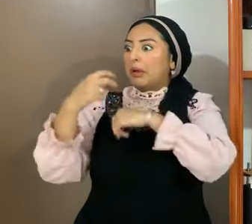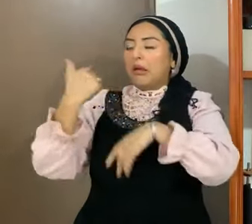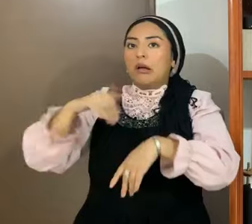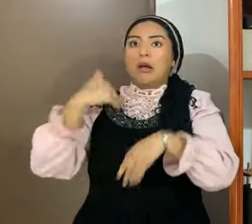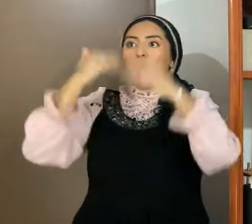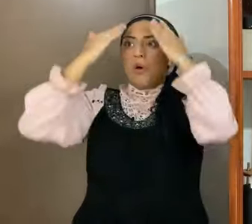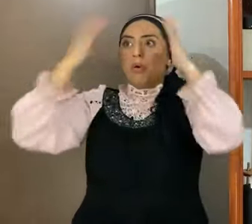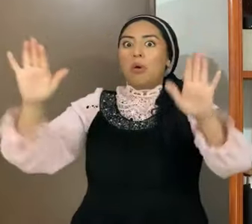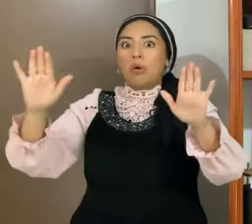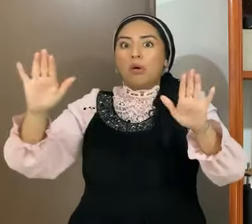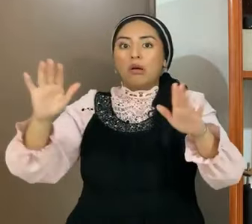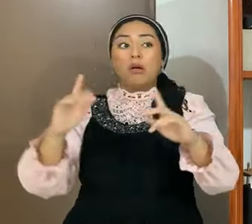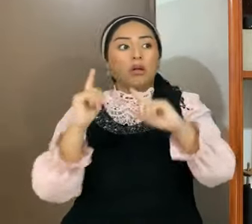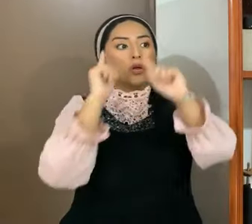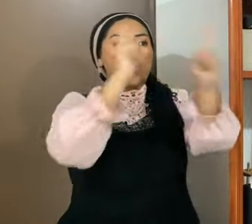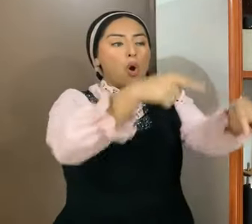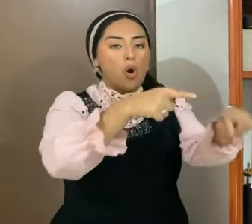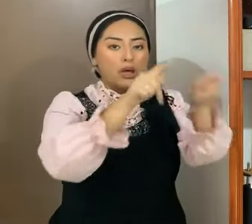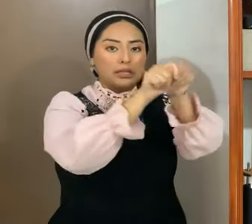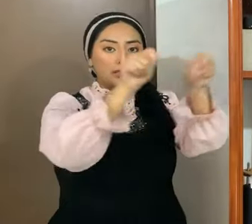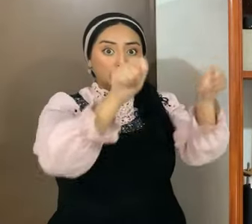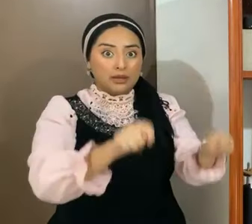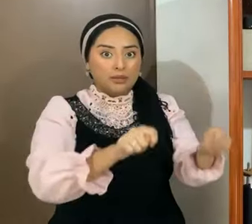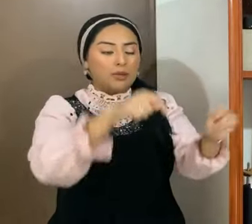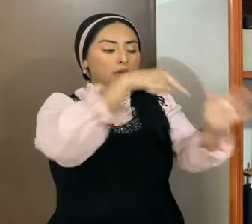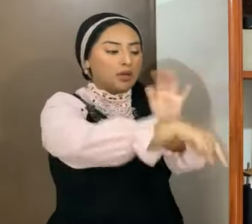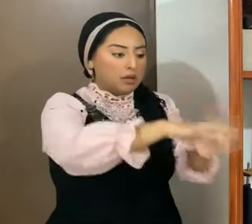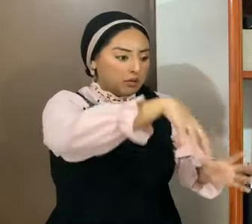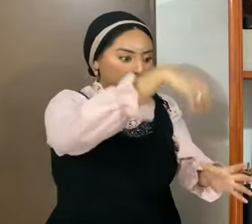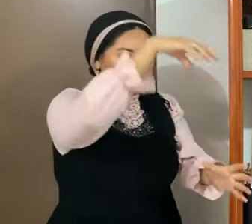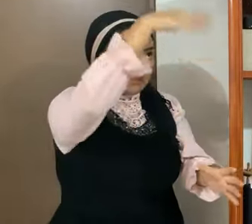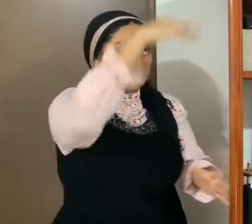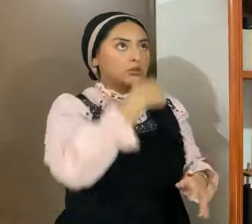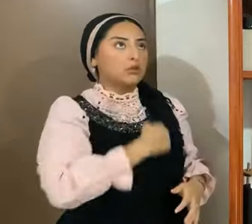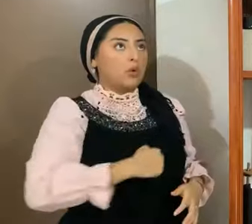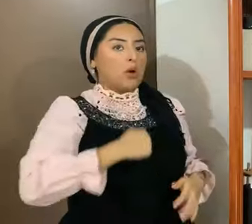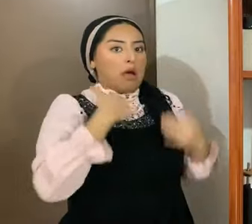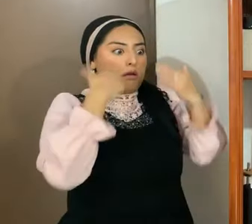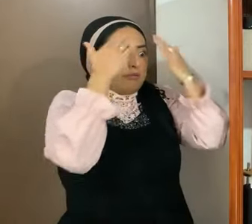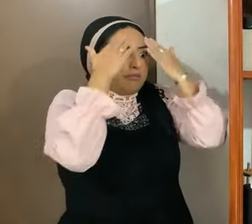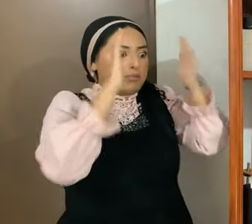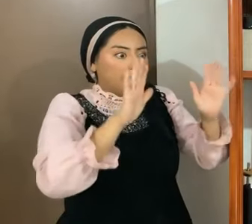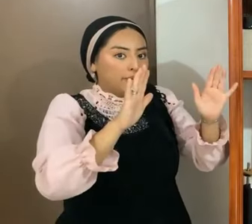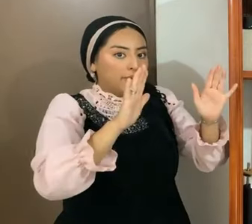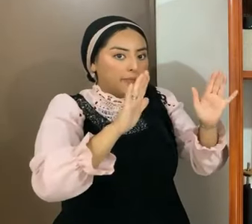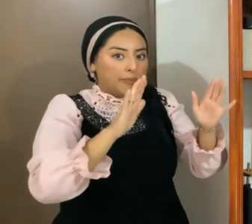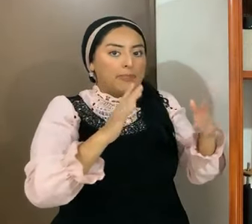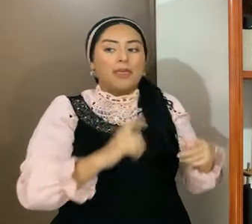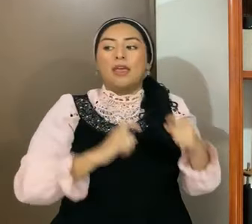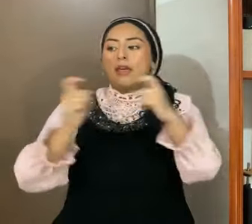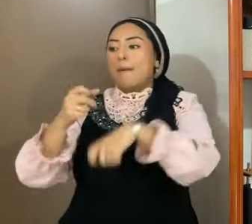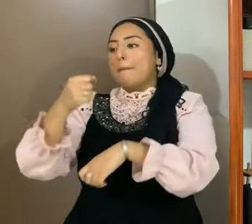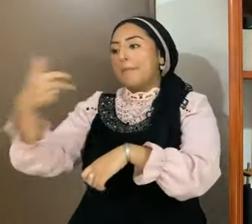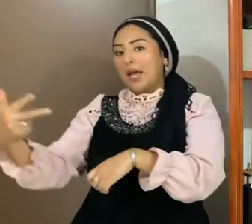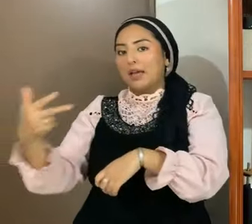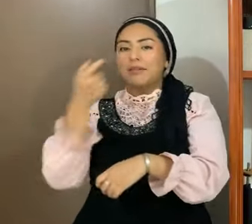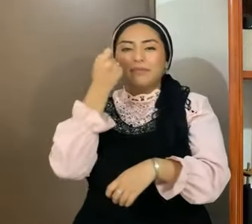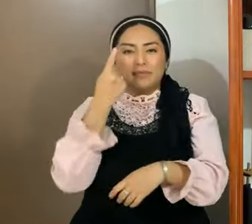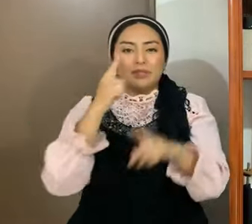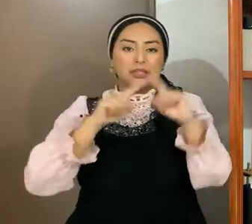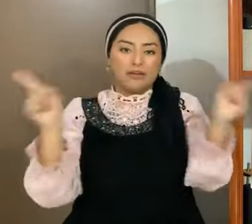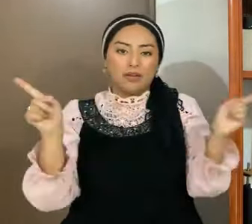ofrecer un sacrificio por el pecado, de restituir, ¿amén? Bueno, ahora, pecado,